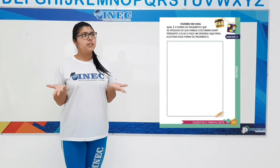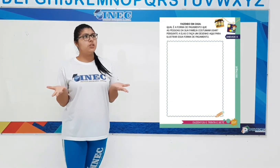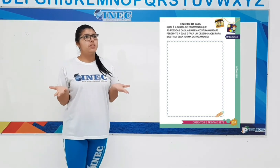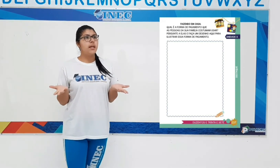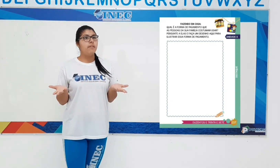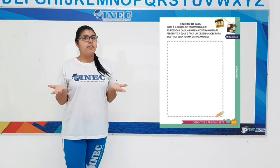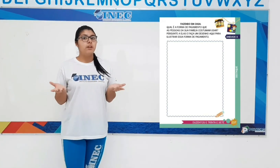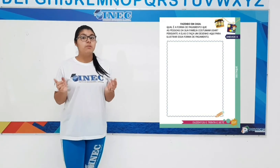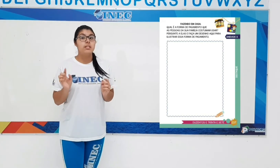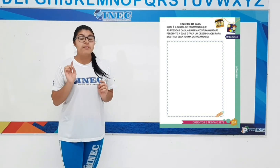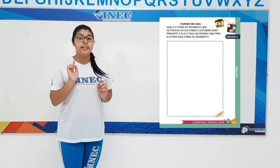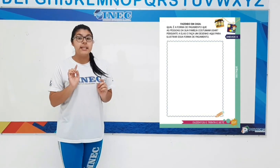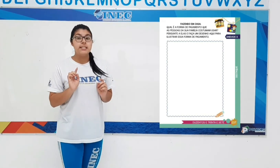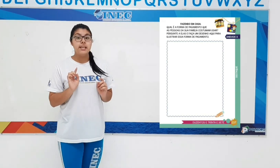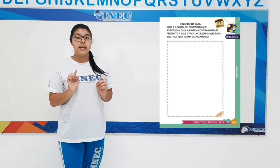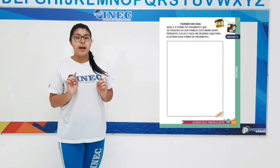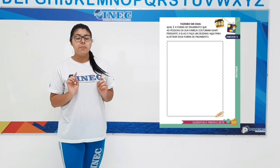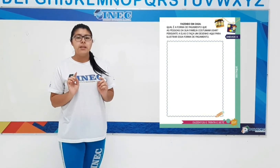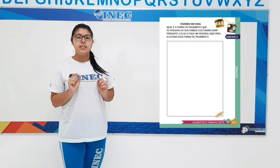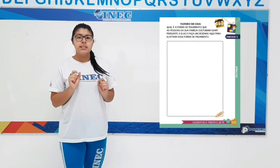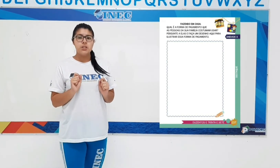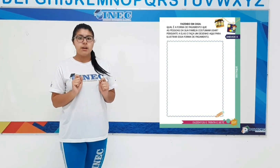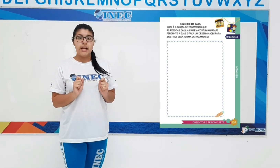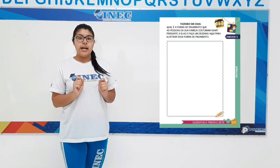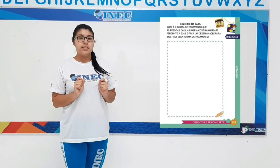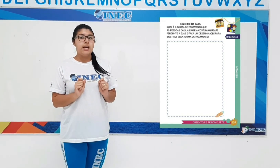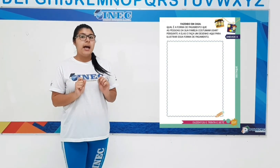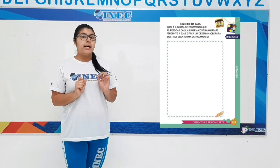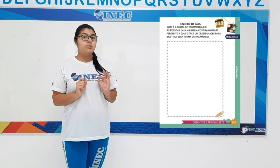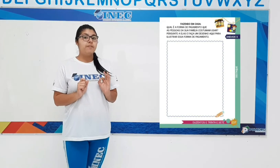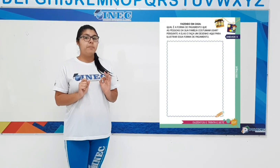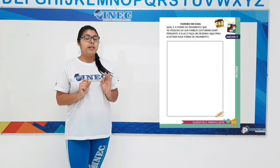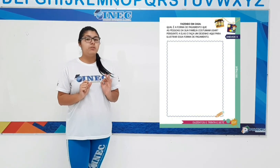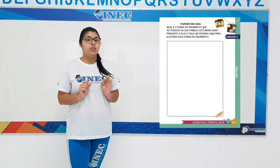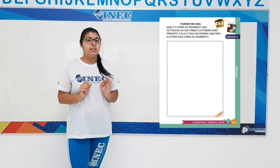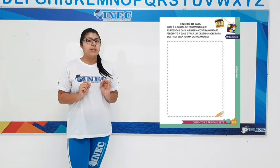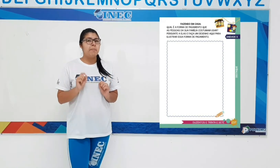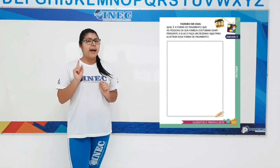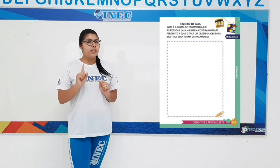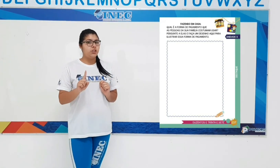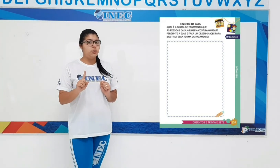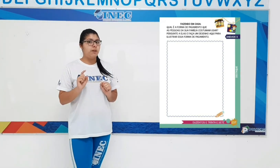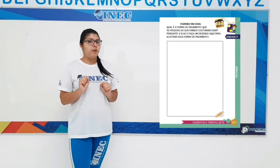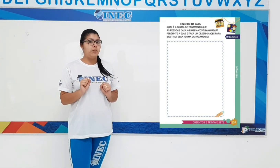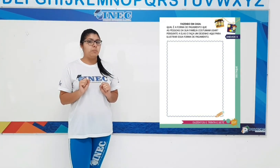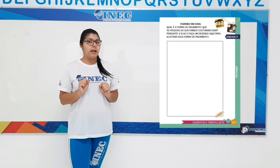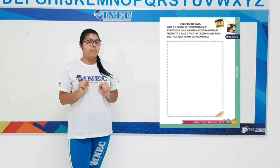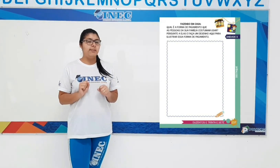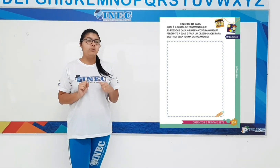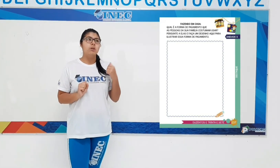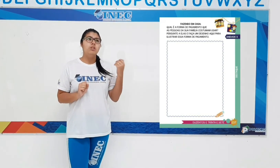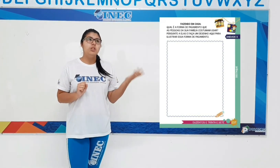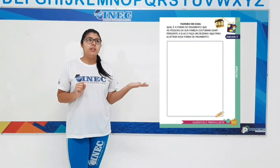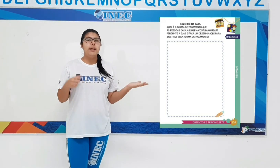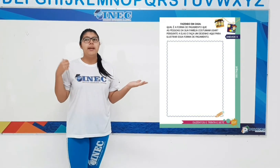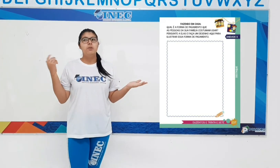Como assim, Tia Stephanie? Você vai desenhar. Se na sua casa a sua família utiliza mais... forma de